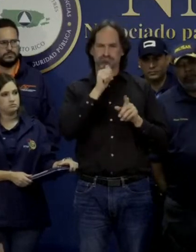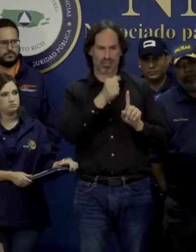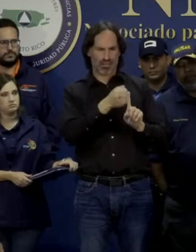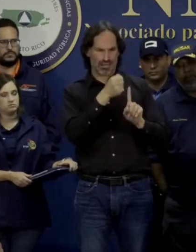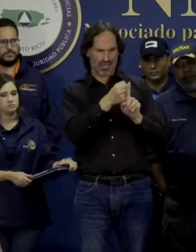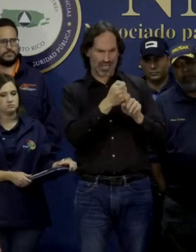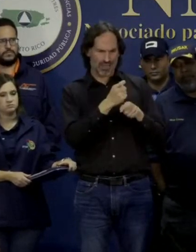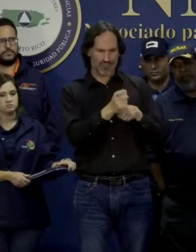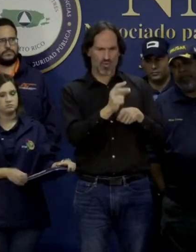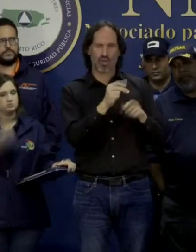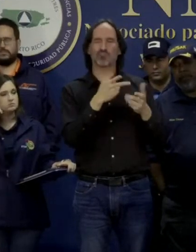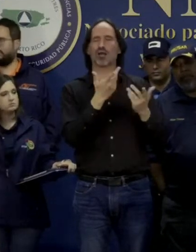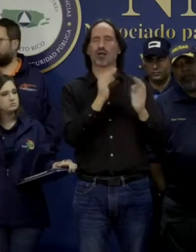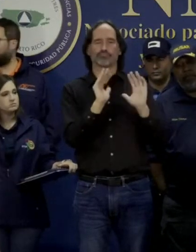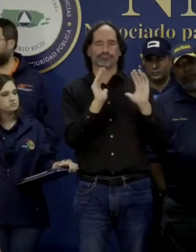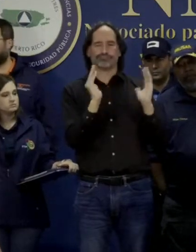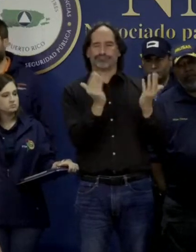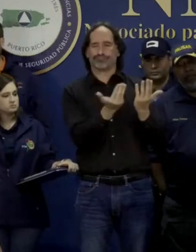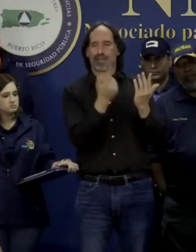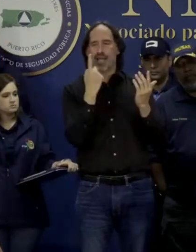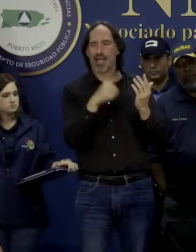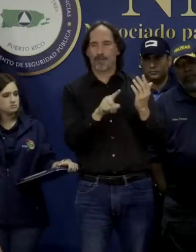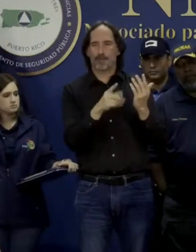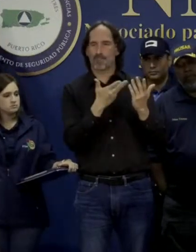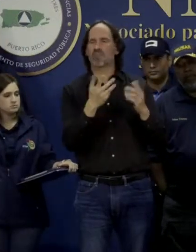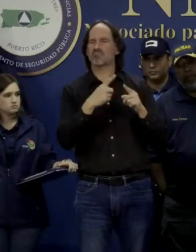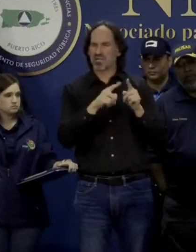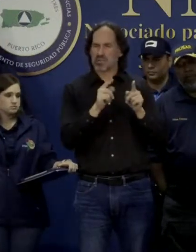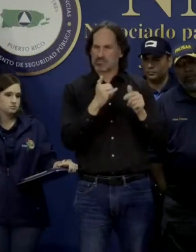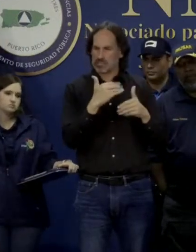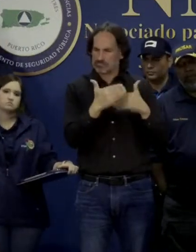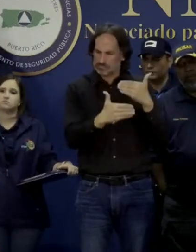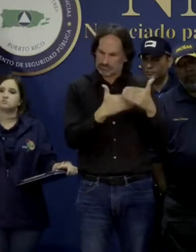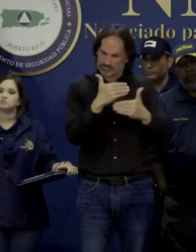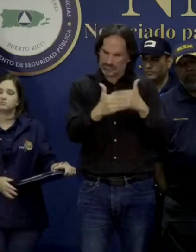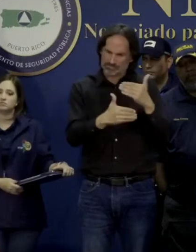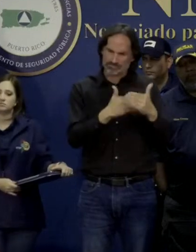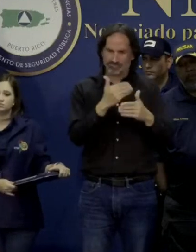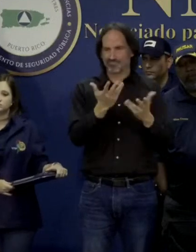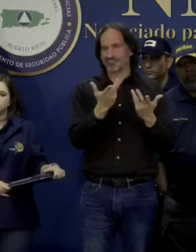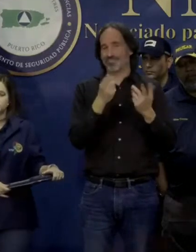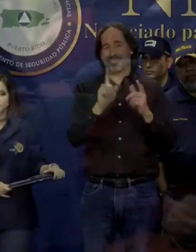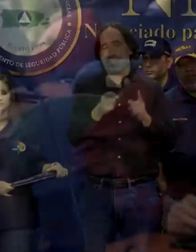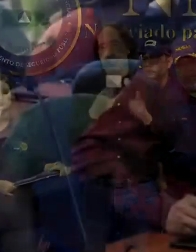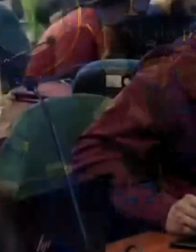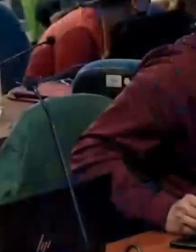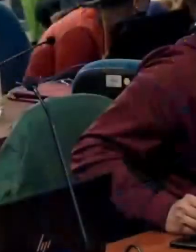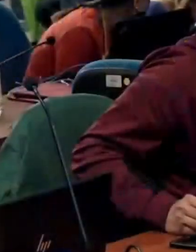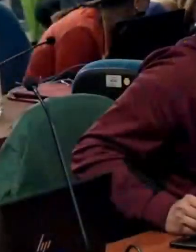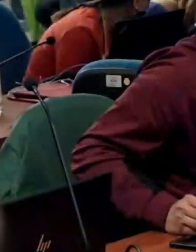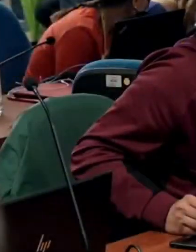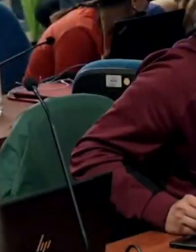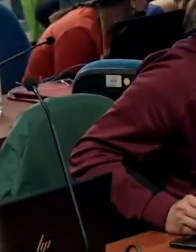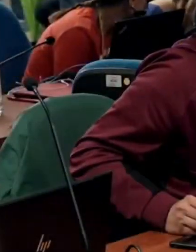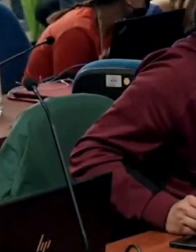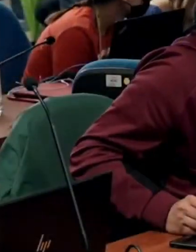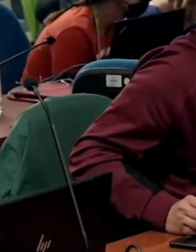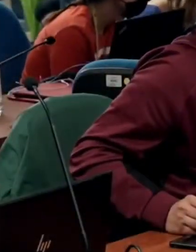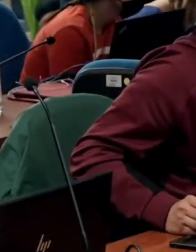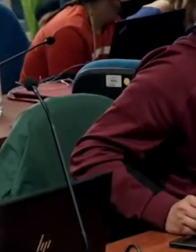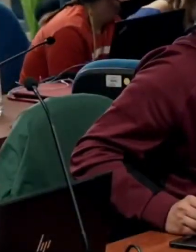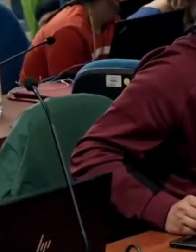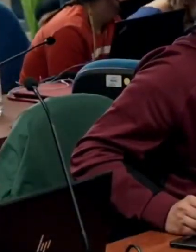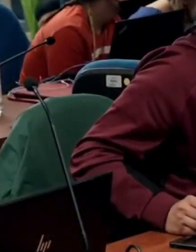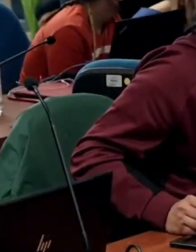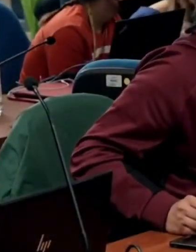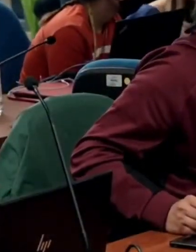obviamente la operación per se no debe afectarse por razón de ese tanque en esas unidades. Okay. El señor Abner Gómez quería tener una idea, porque